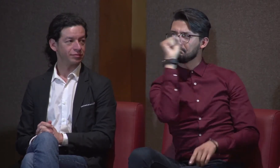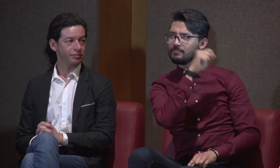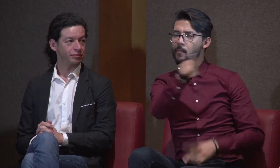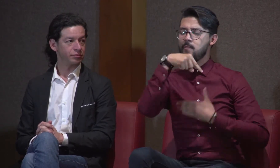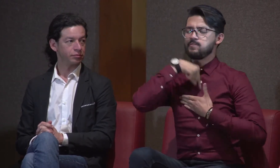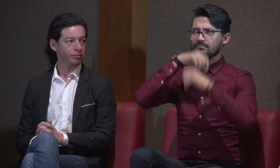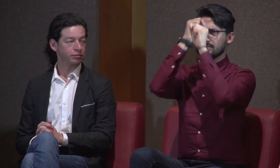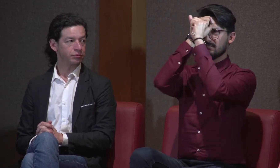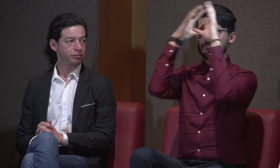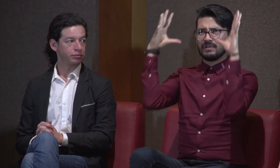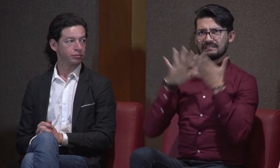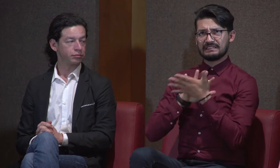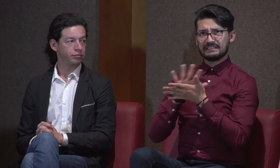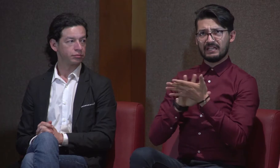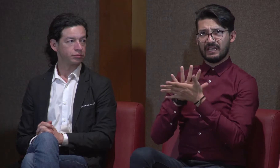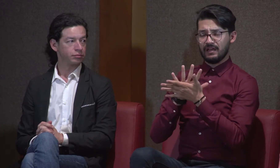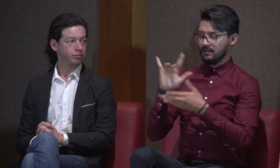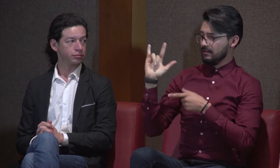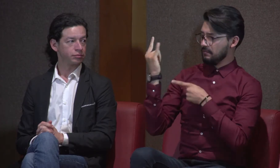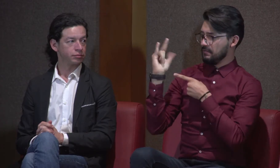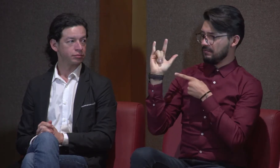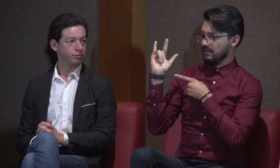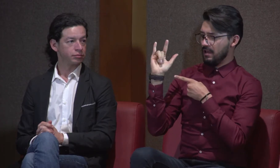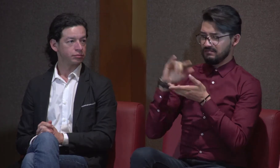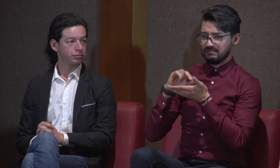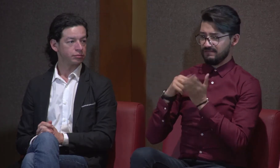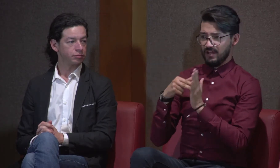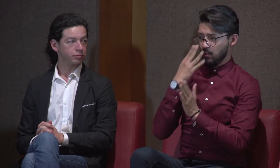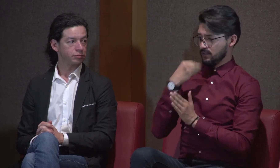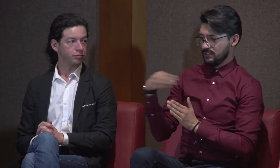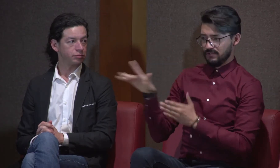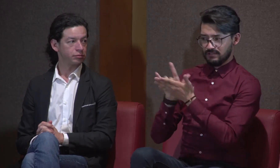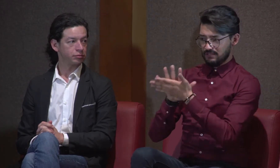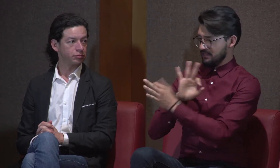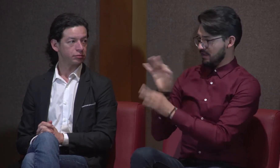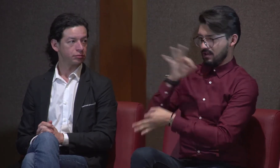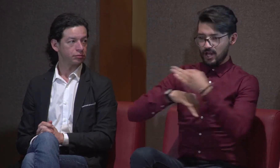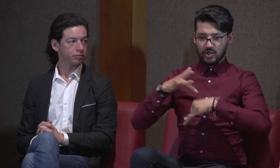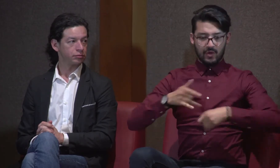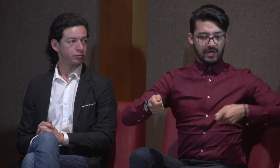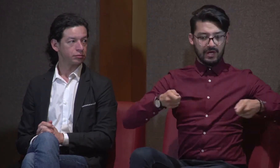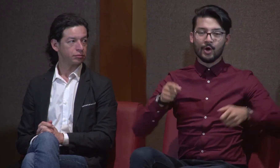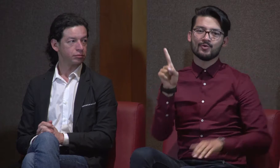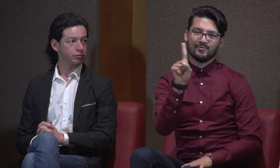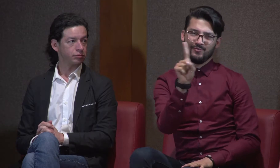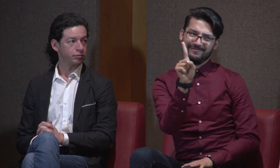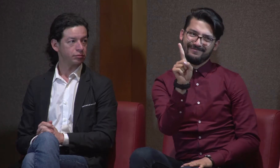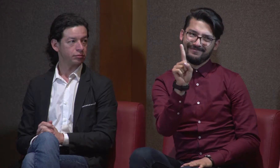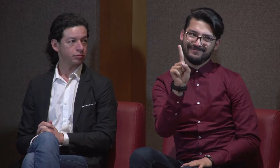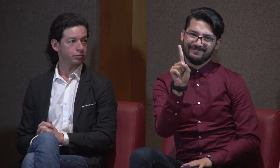un paréntesis. Quizás ustedes piensen, por ejemplo, con el concepto de